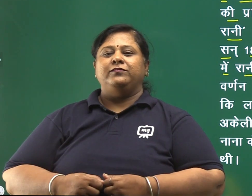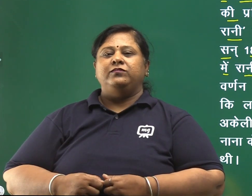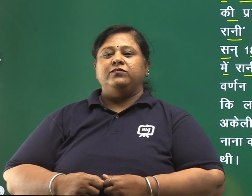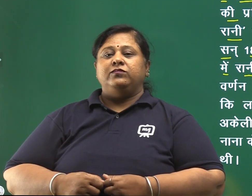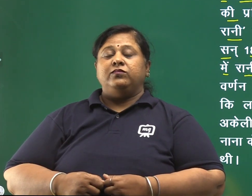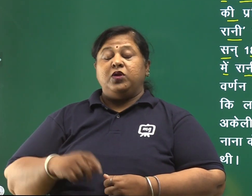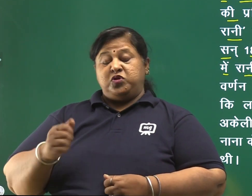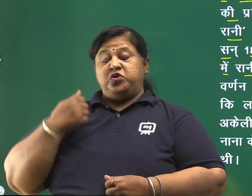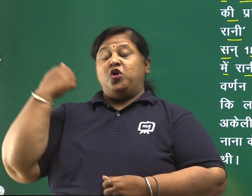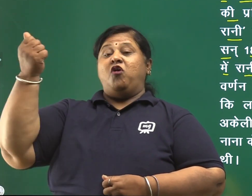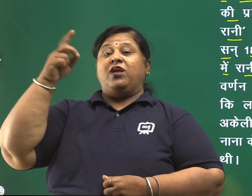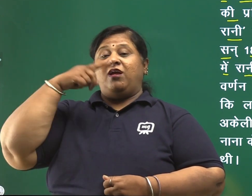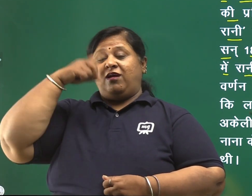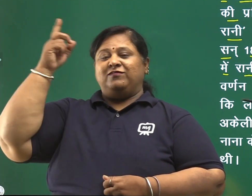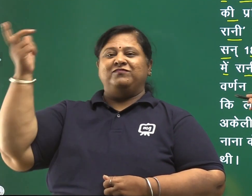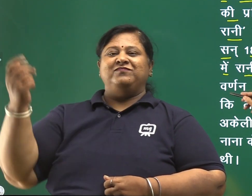शौर्य का